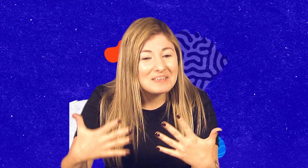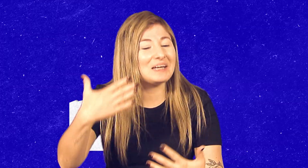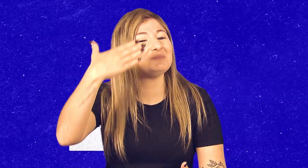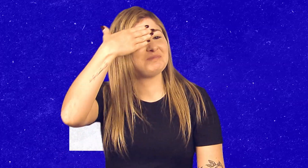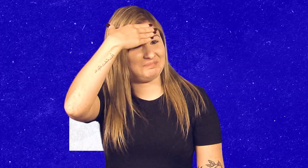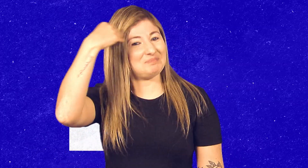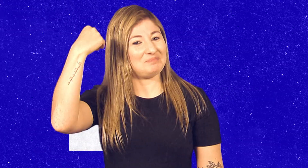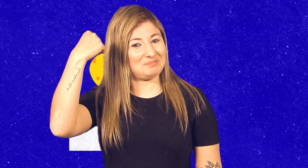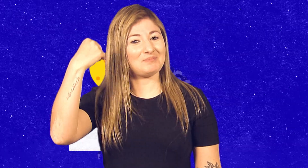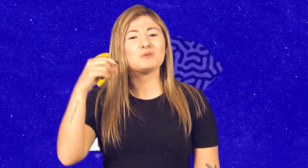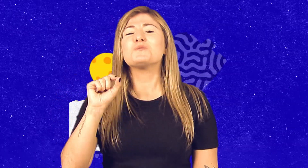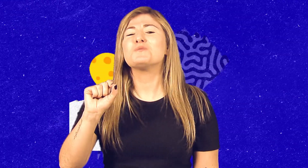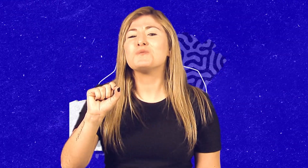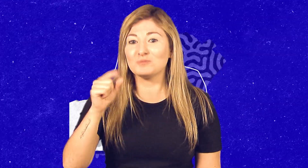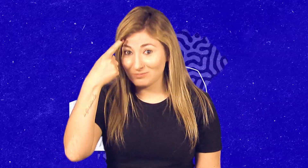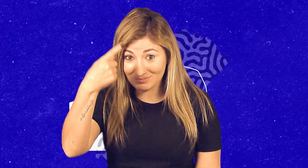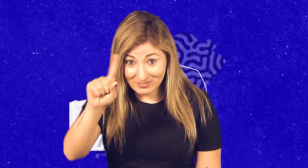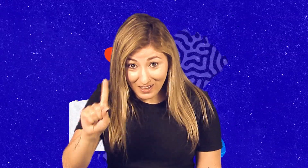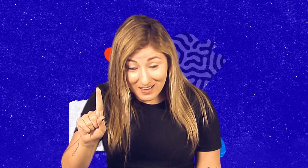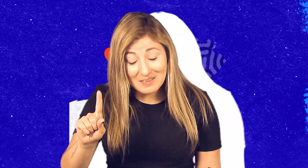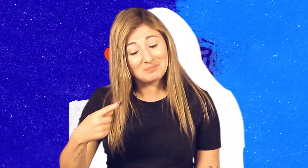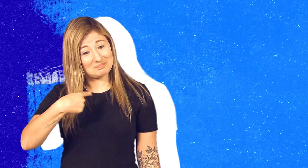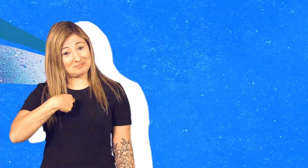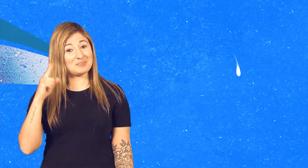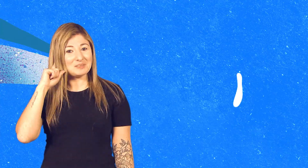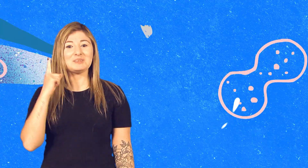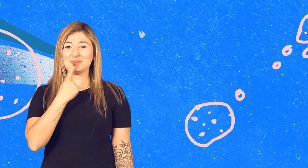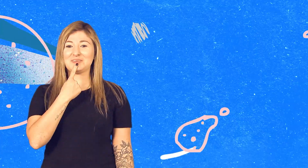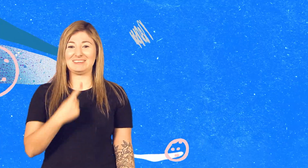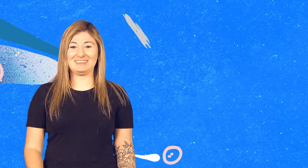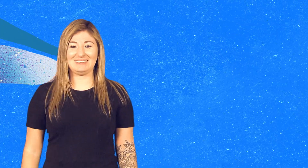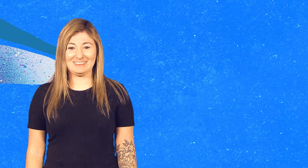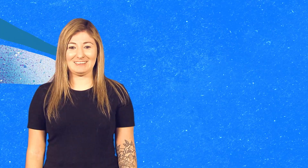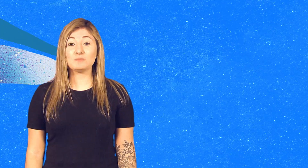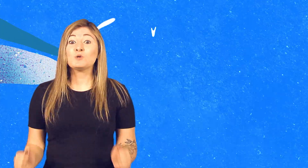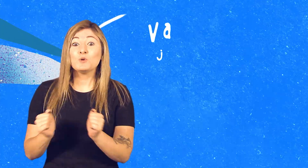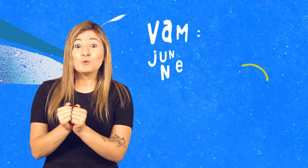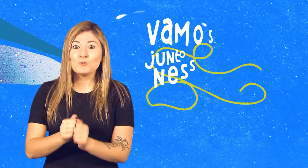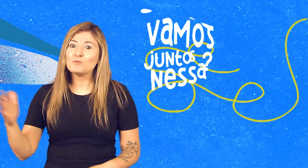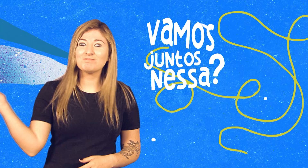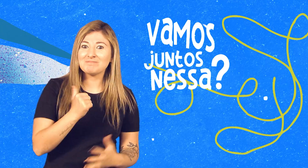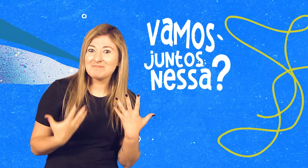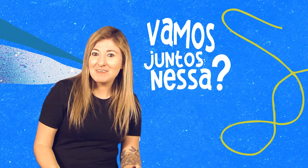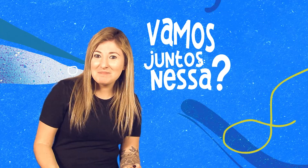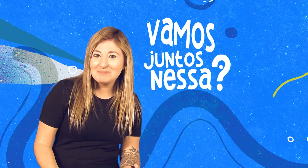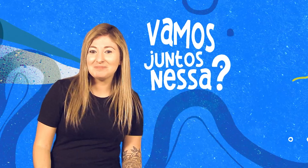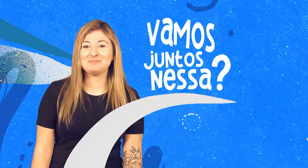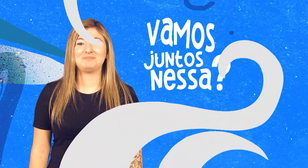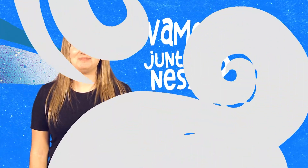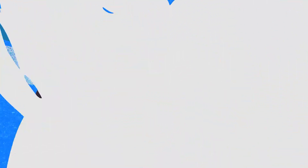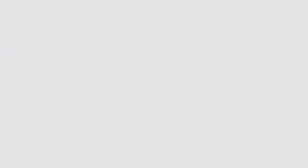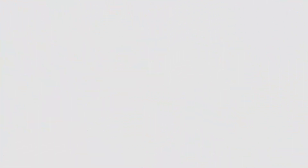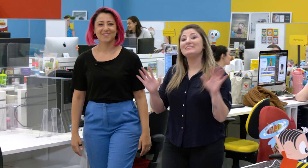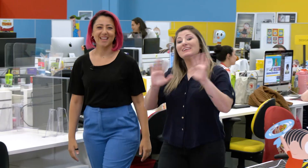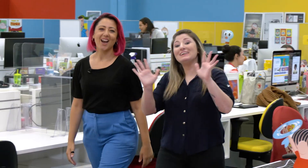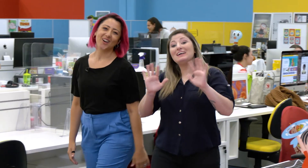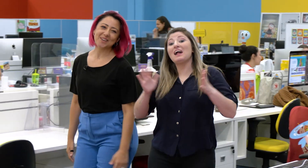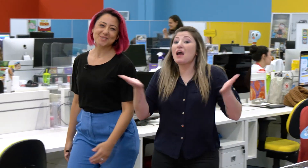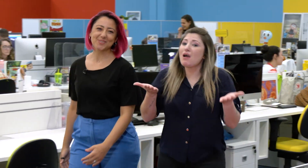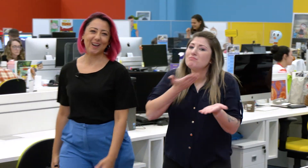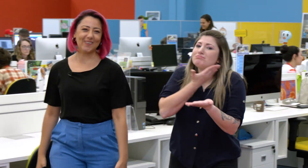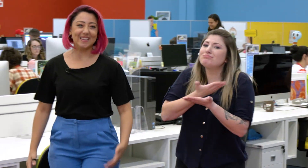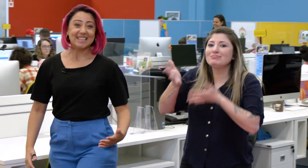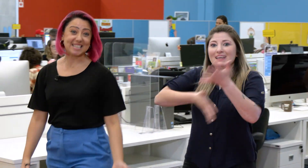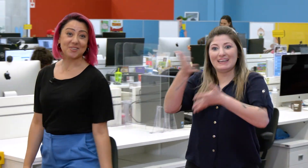esqueci de dizer, tenho uma particularidade que muitos desconhecem. Sou surda. Vamos juntos nessa?